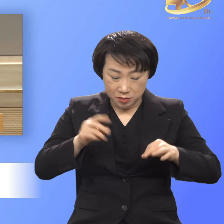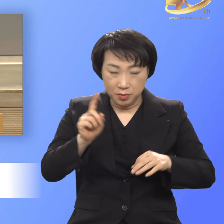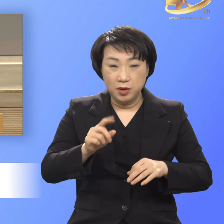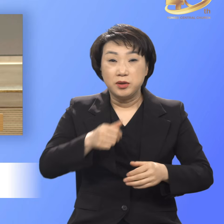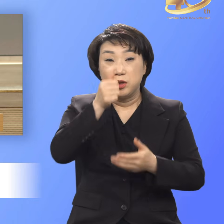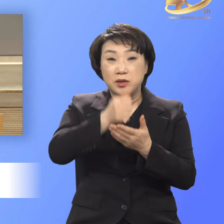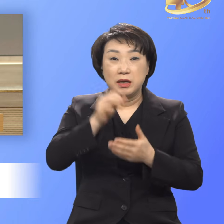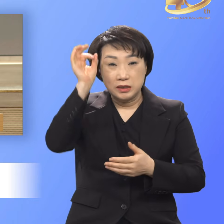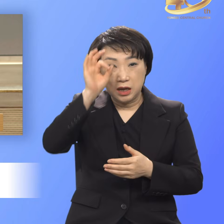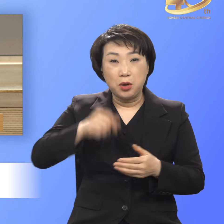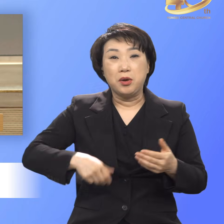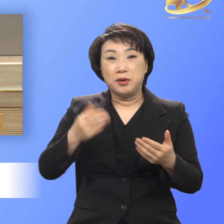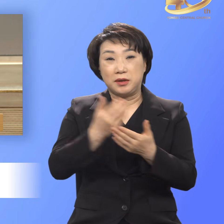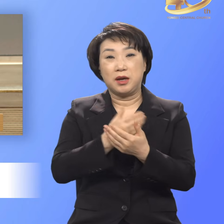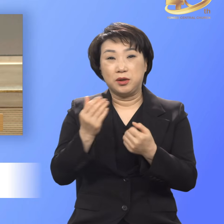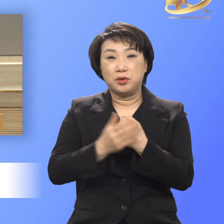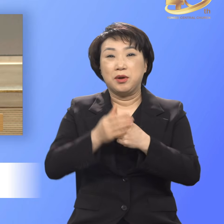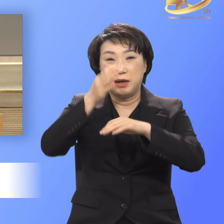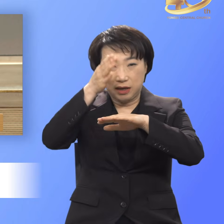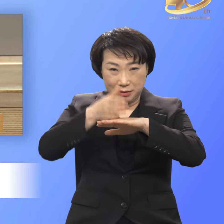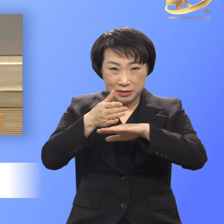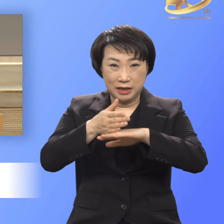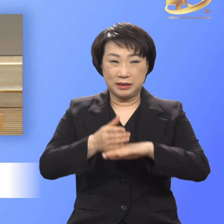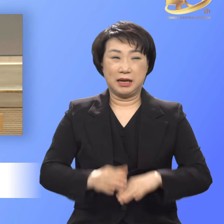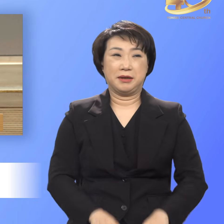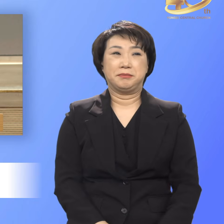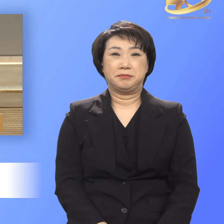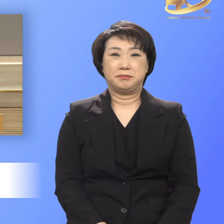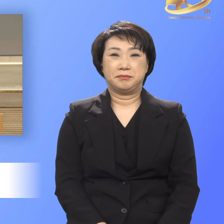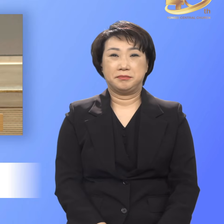찾아서 회개케 하시니 감사하다.